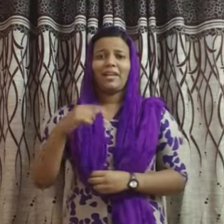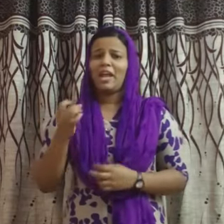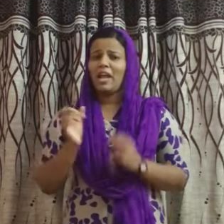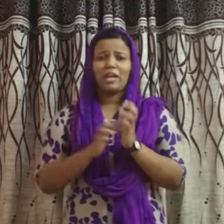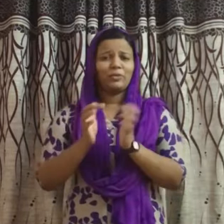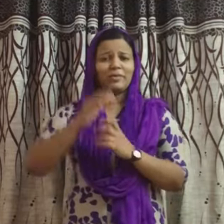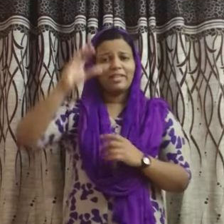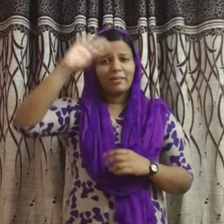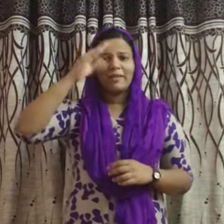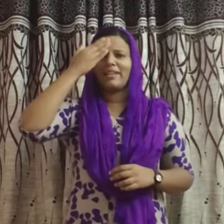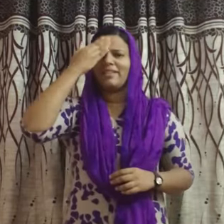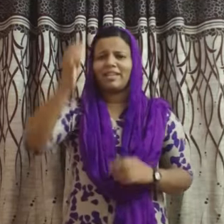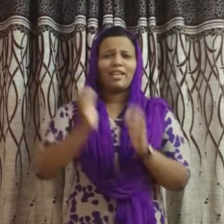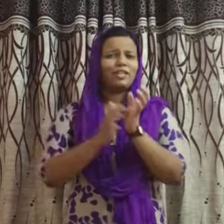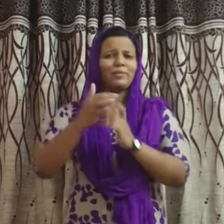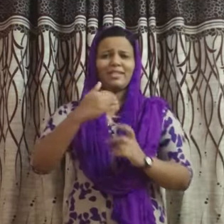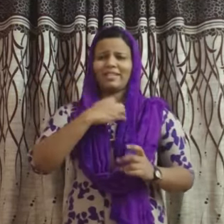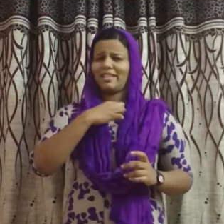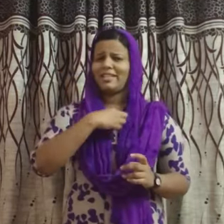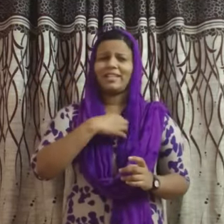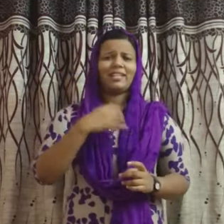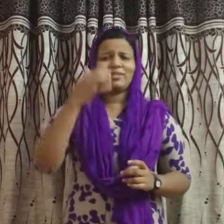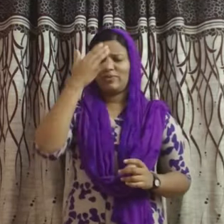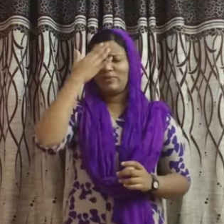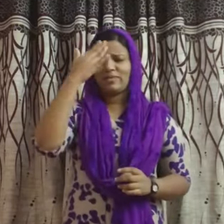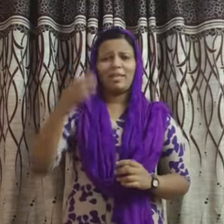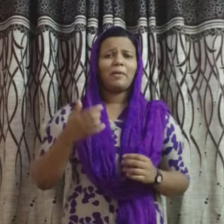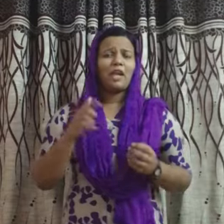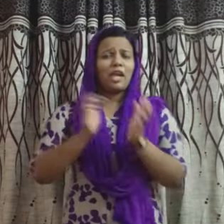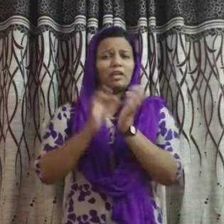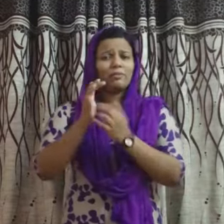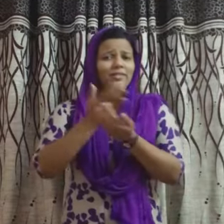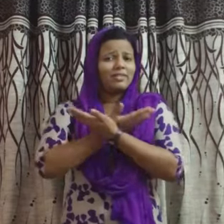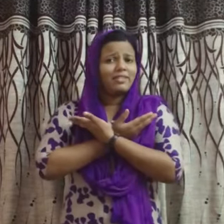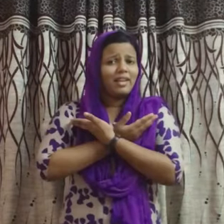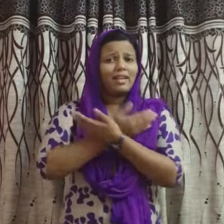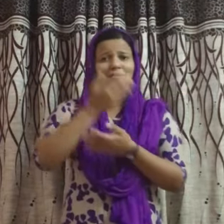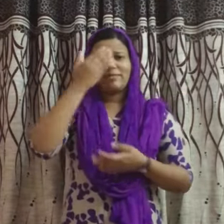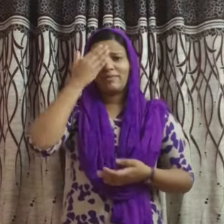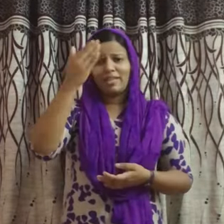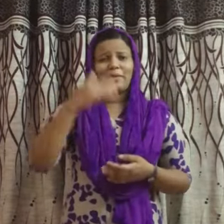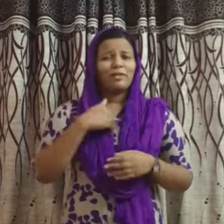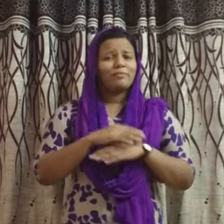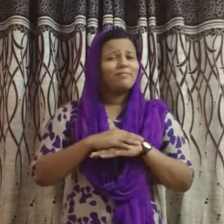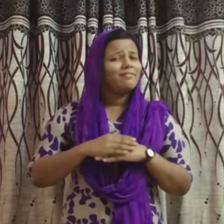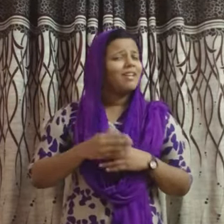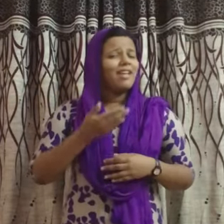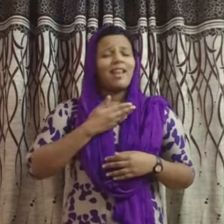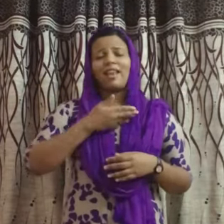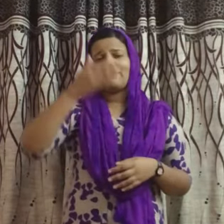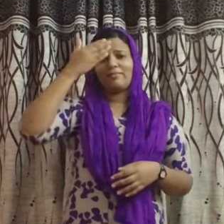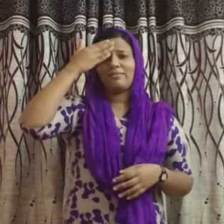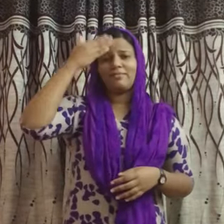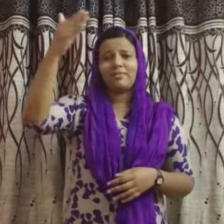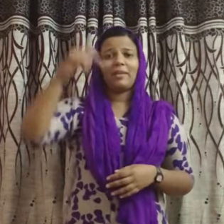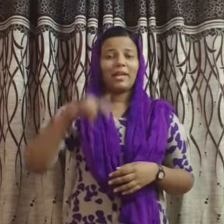അങ്ങനെ കൃപയ്ക്കായിട്ട് സ്തോത്രം, അങ്ങയുടെ കരുണയ്ക്കായിട്ട് സ്തോത്രം, ഞങ്ങളോടുള്ള അങ്ങയുടെ സ്നേഹത്തിനായിട്ട് സ്തോത്രം, ഞങ്ങളോടുള്ള അങ്ങയുടെ വാത്സല്യത്തിനായിട്ട് സ്തോത്രം. ഈ